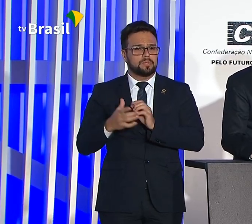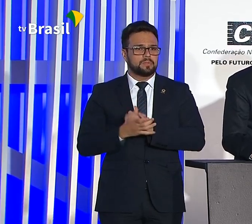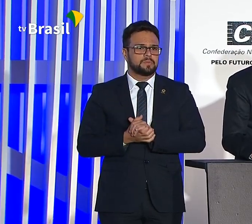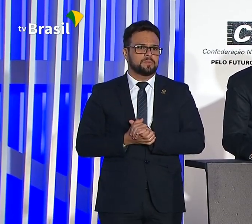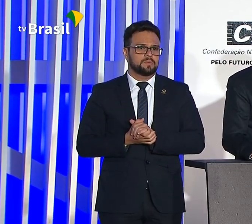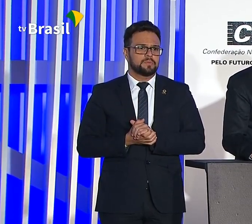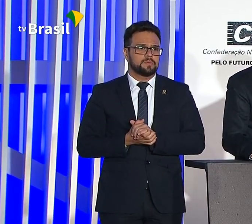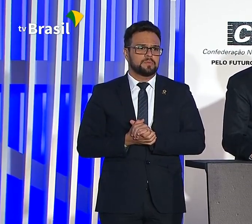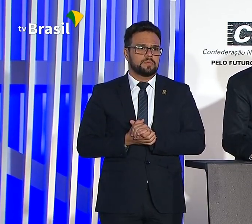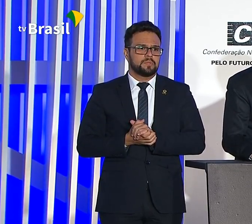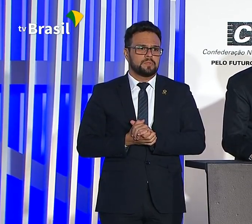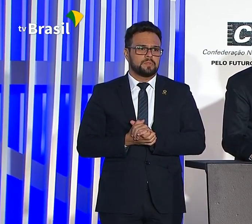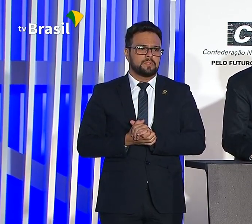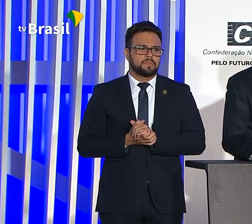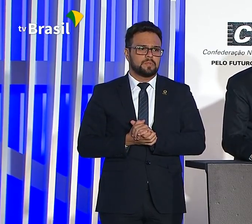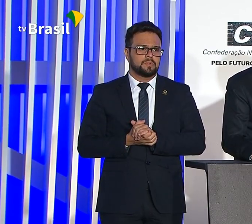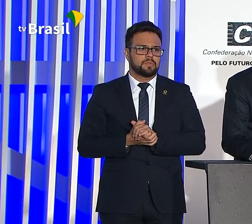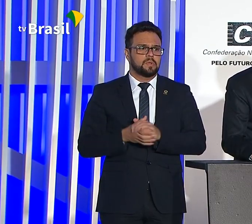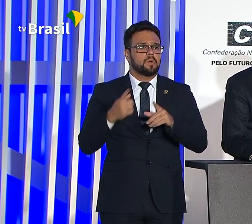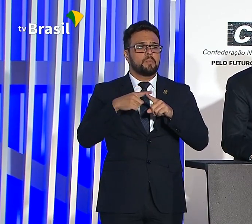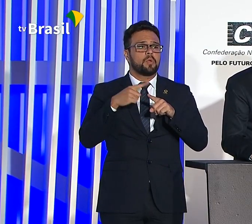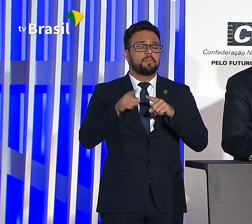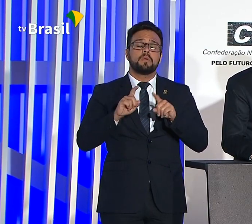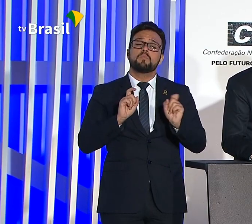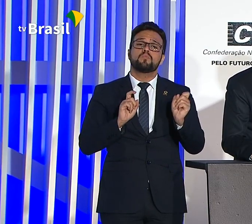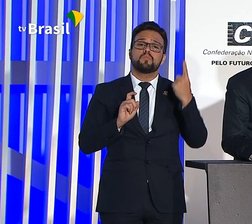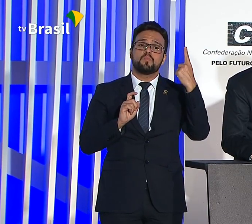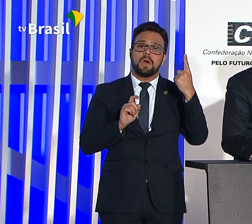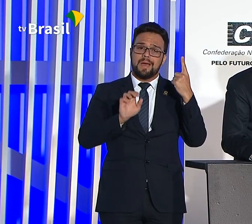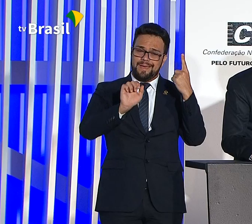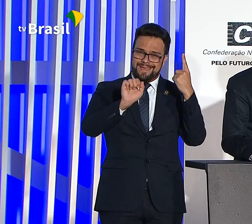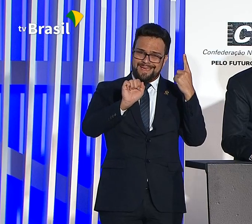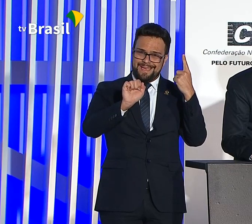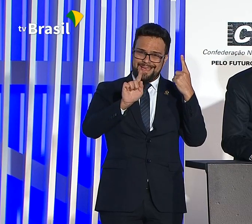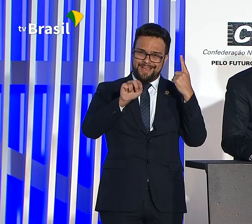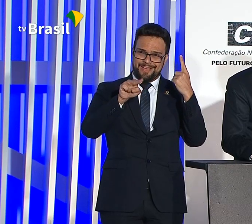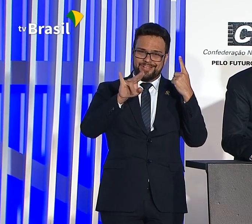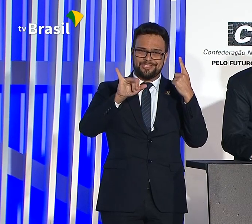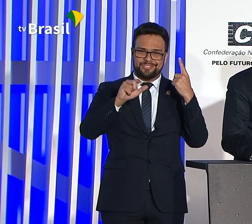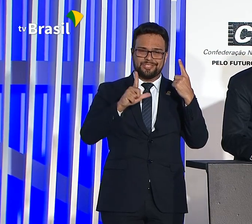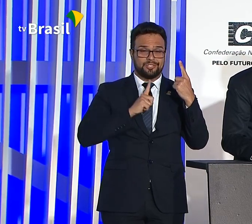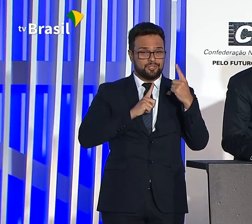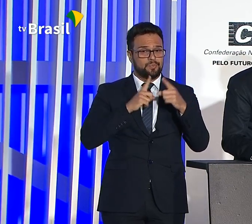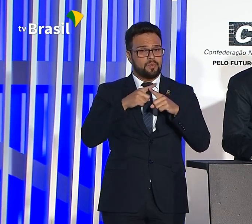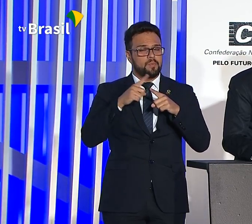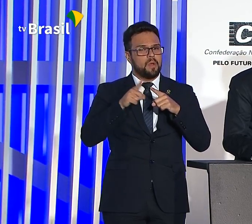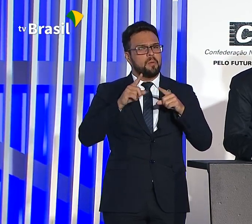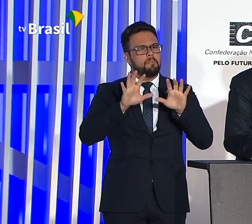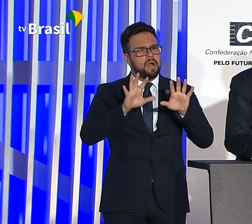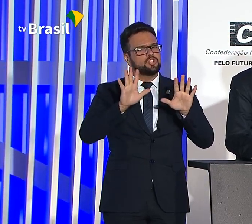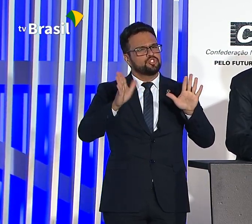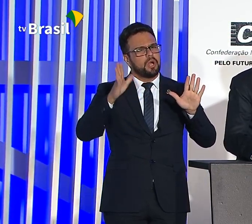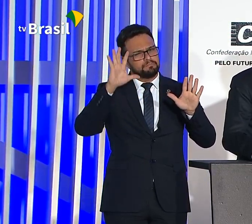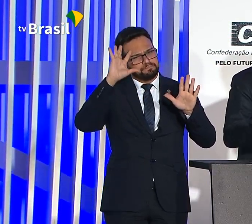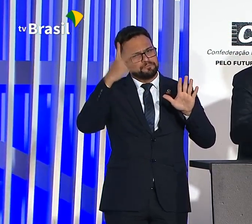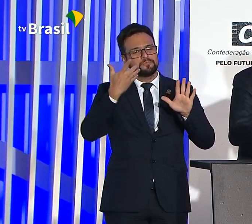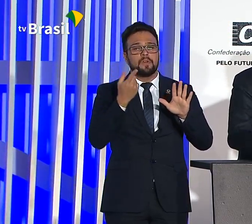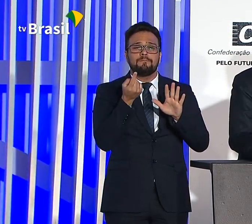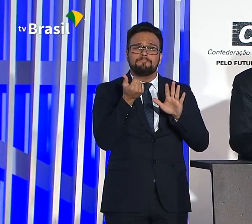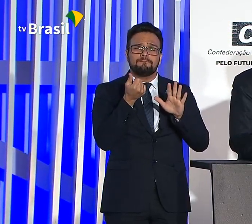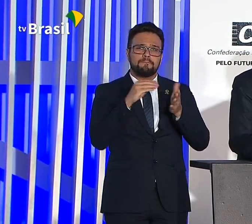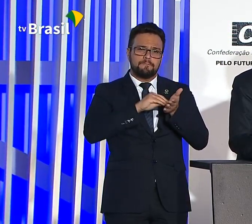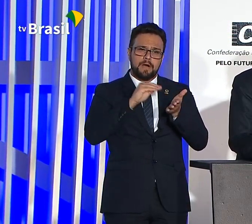o problema é que ele tinha numa das agências praticamente nós resolvemos faltando só falta pouca coisa para resolver para que